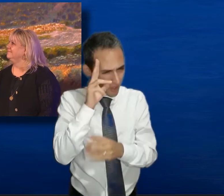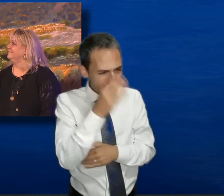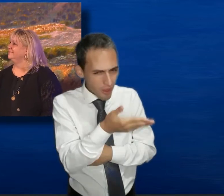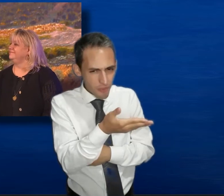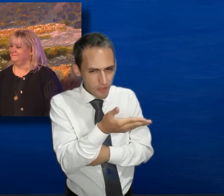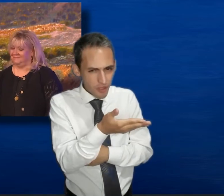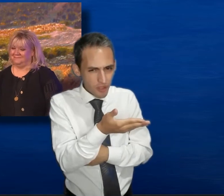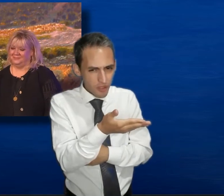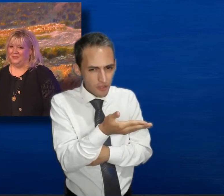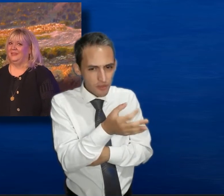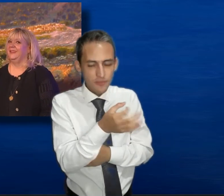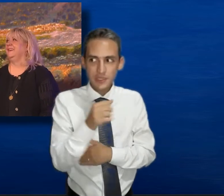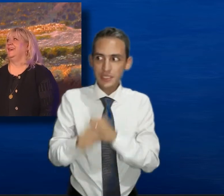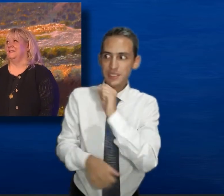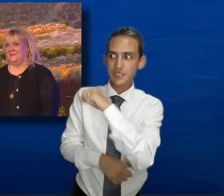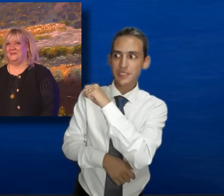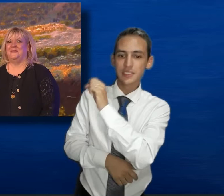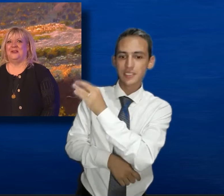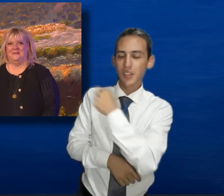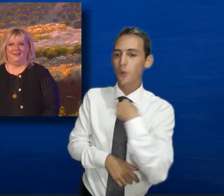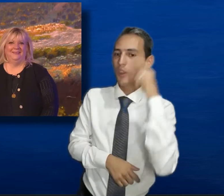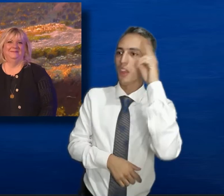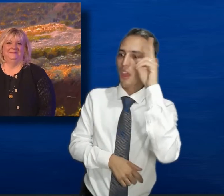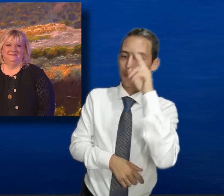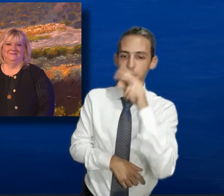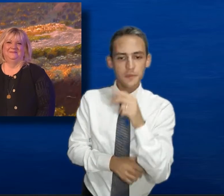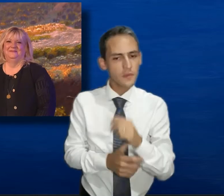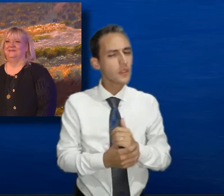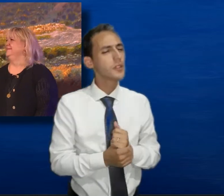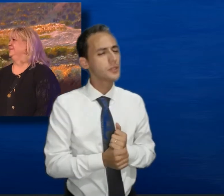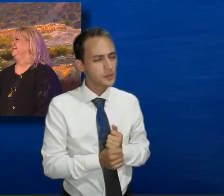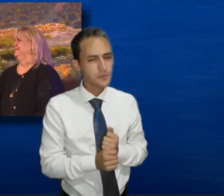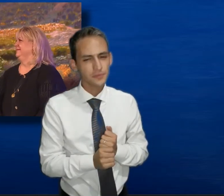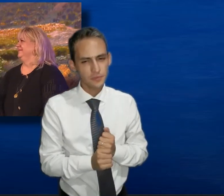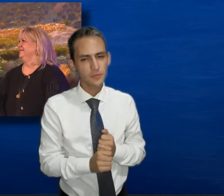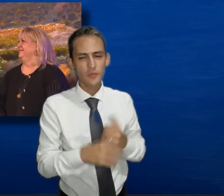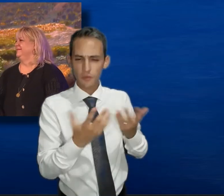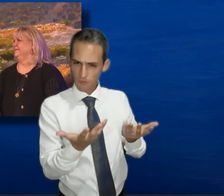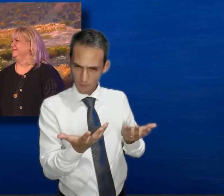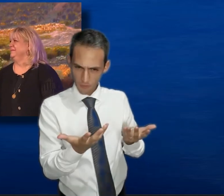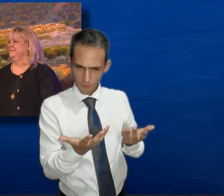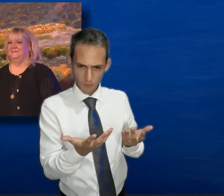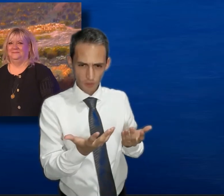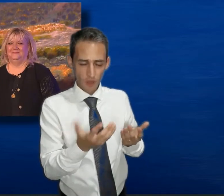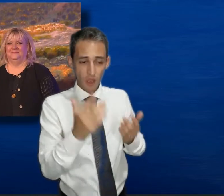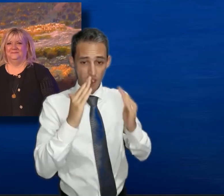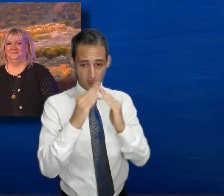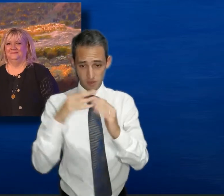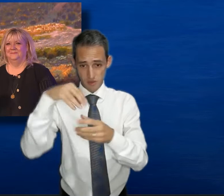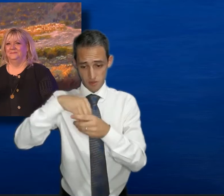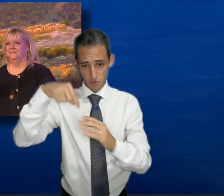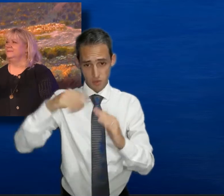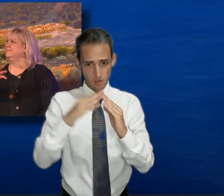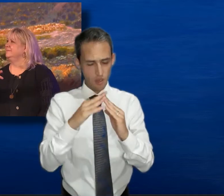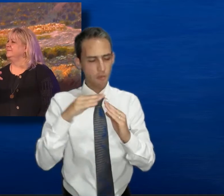minha família quando eu estivesse com eles. Você lembra disso, Lisa? Me lembro muito bem. Ele disse, quando você estiver em casa,